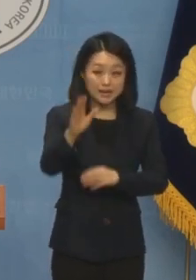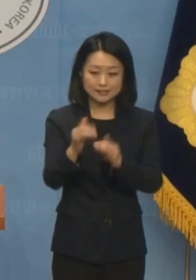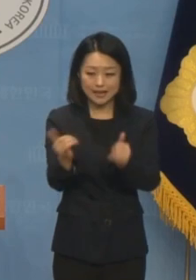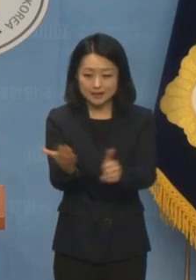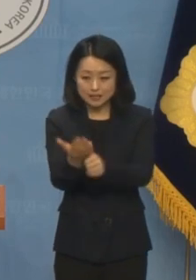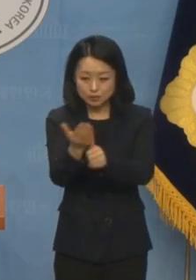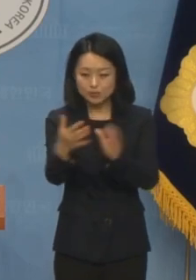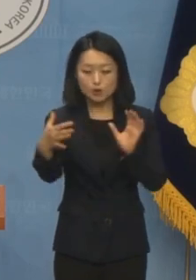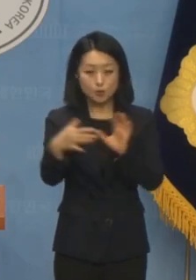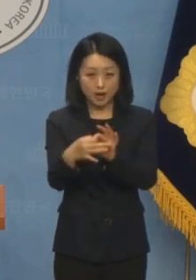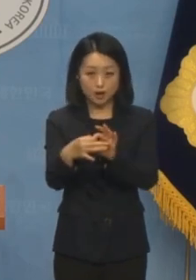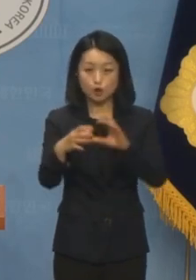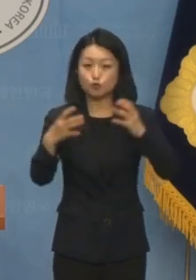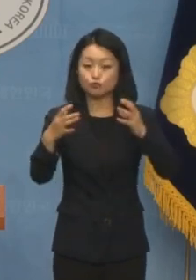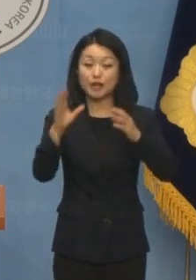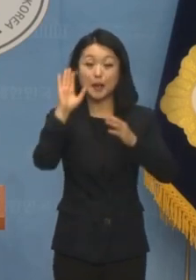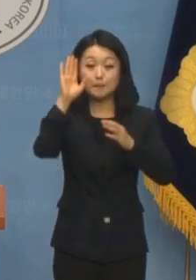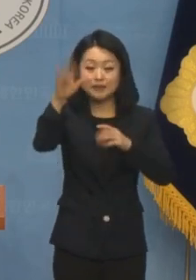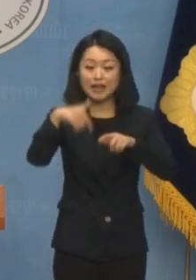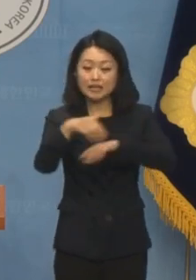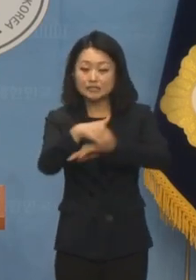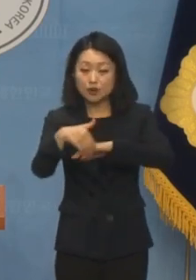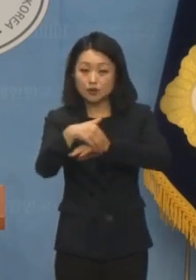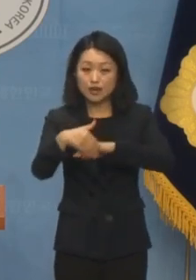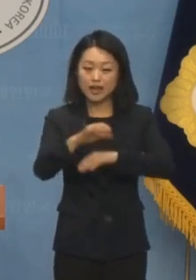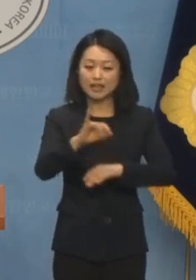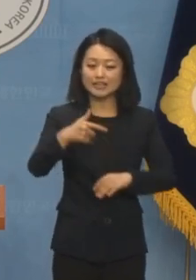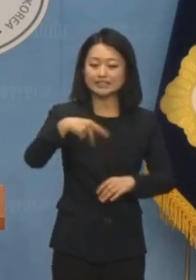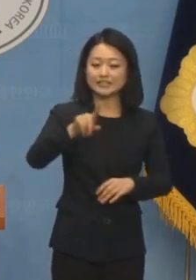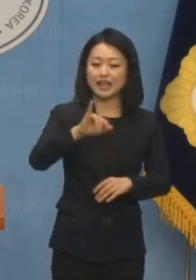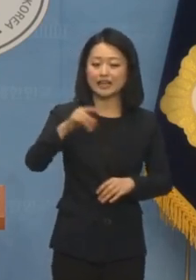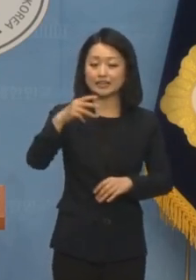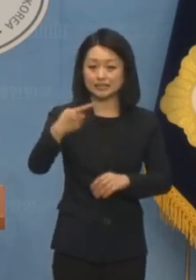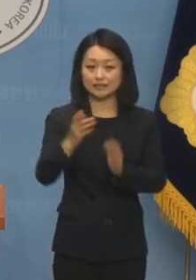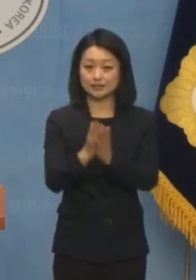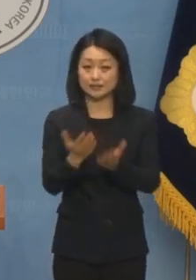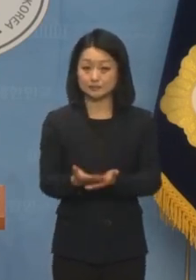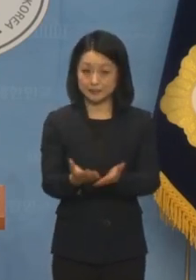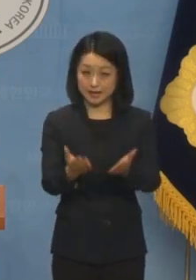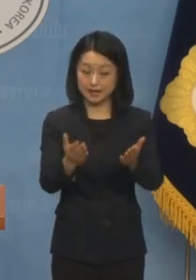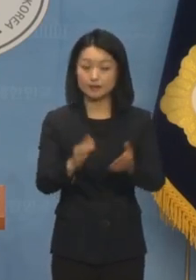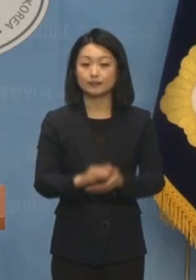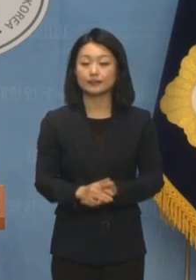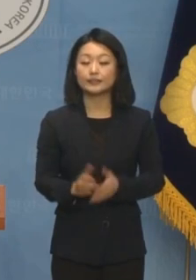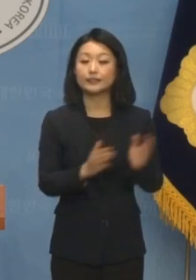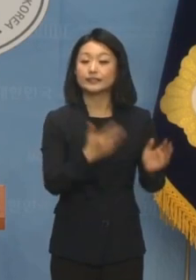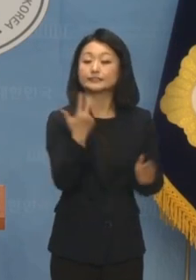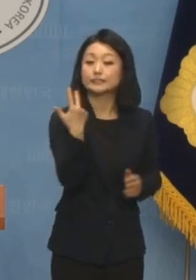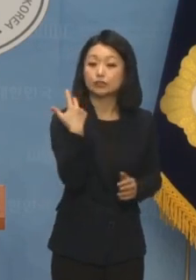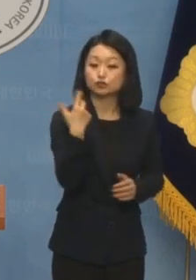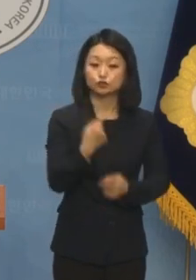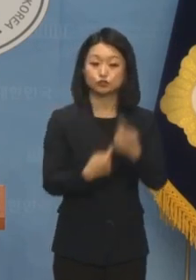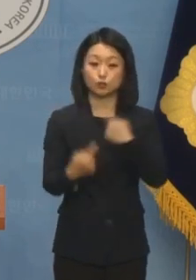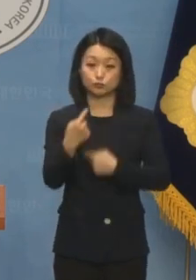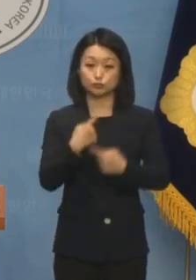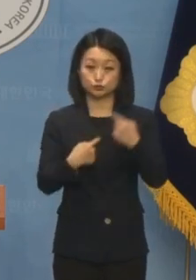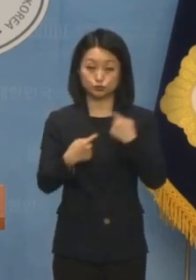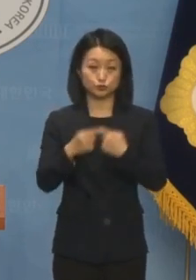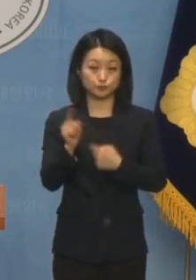영향을 검토한 국가 미래 전략 인사이트를 발견합니다 다음은 지난주 접수